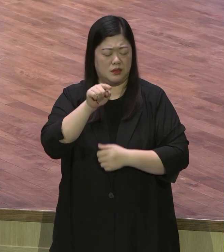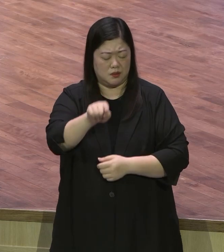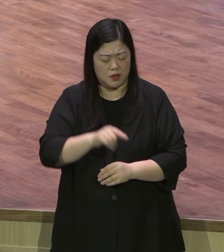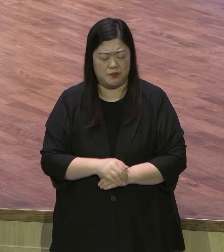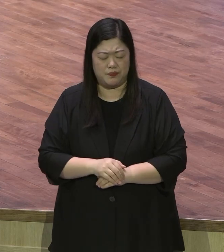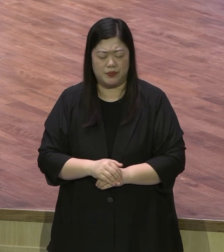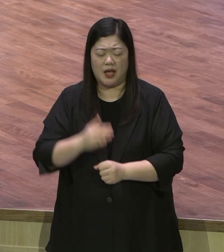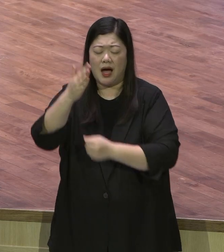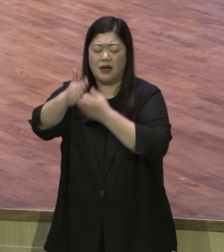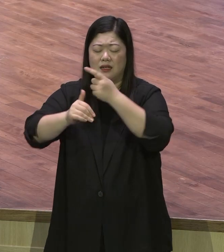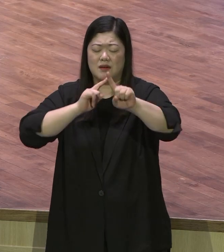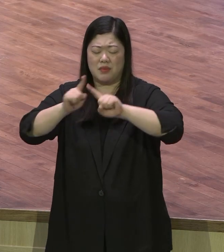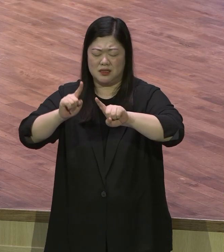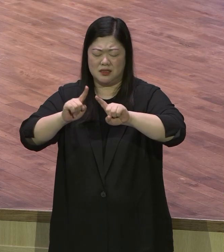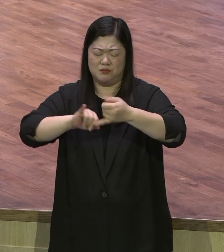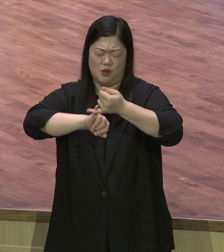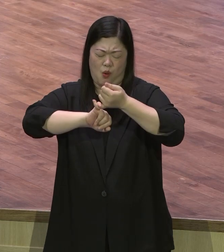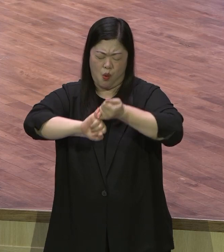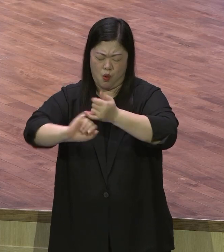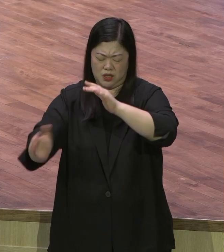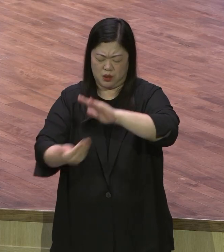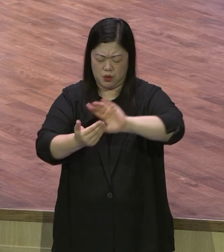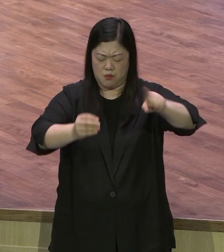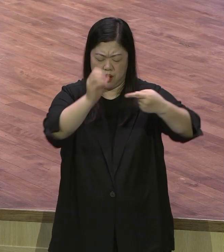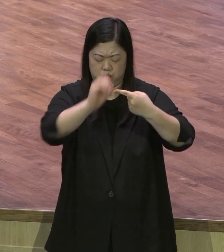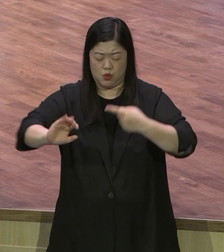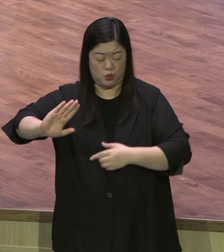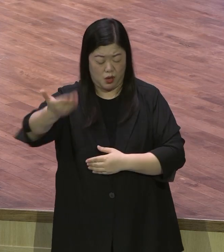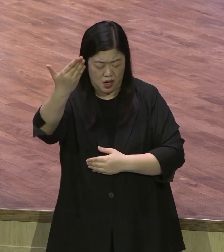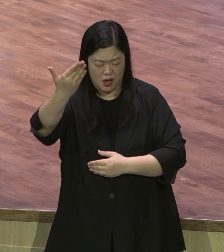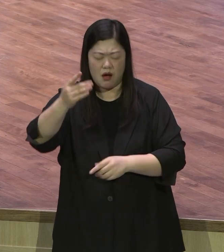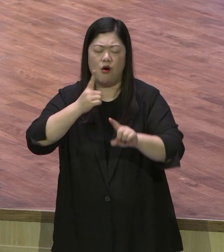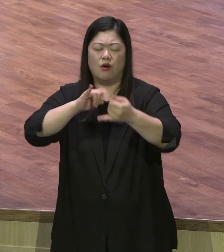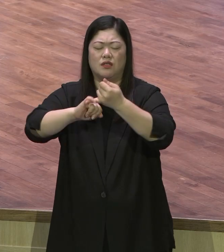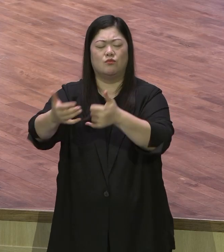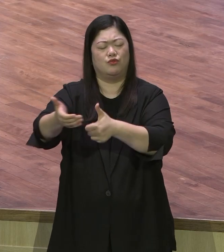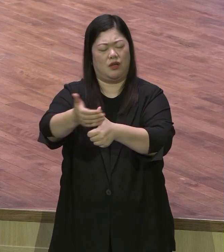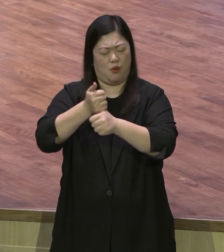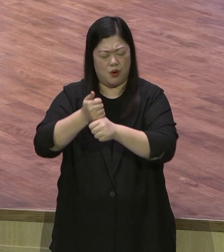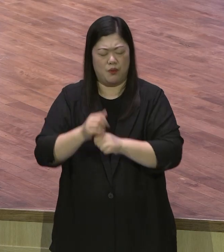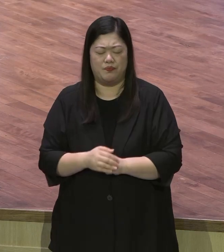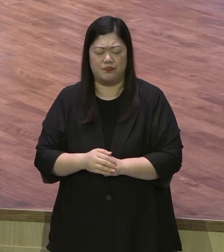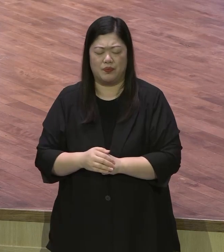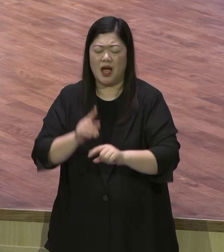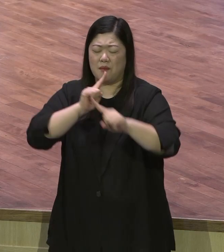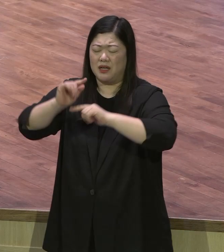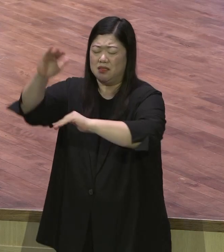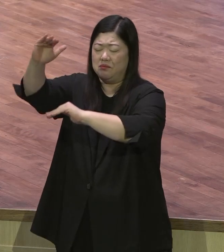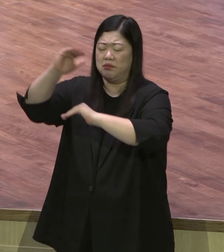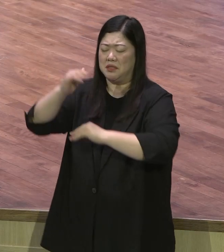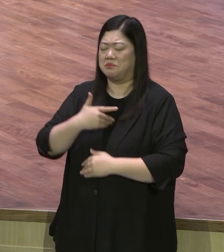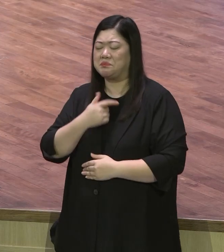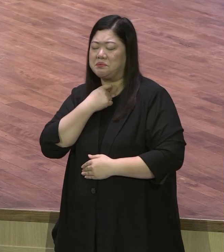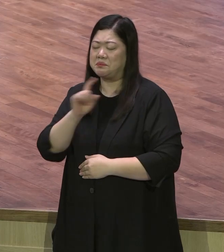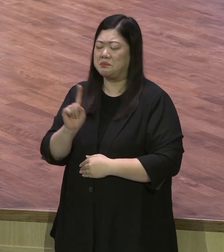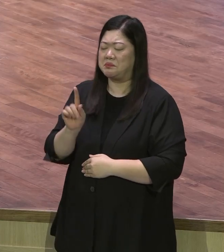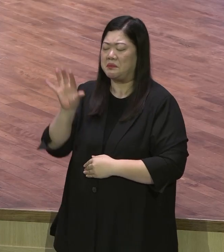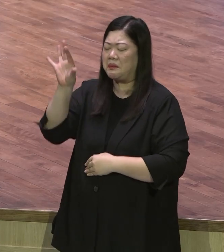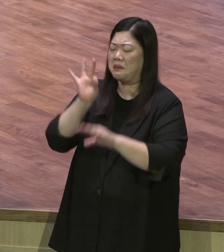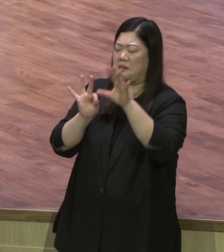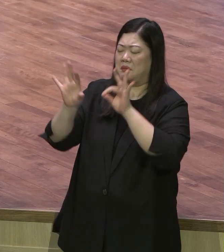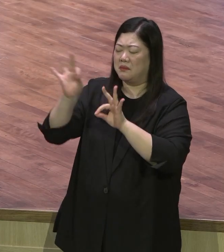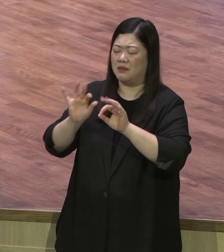반드시 성취된다는 사실을 기억하고 말씀을 내 중심으로 그렇게 고르는 것이 아니라 이 말씀을 그대로 받고